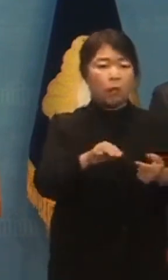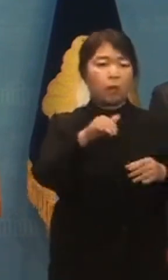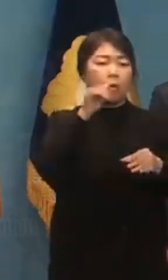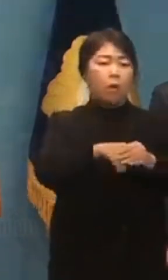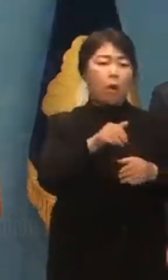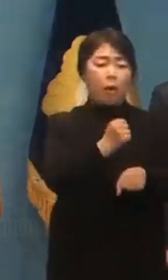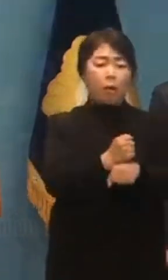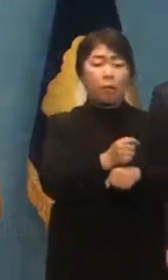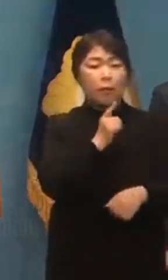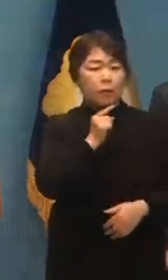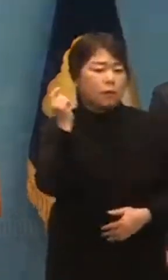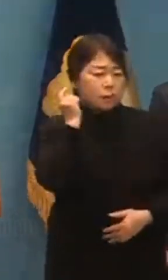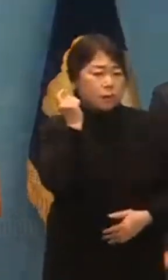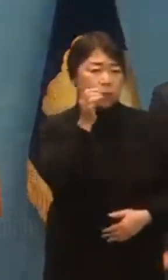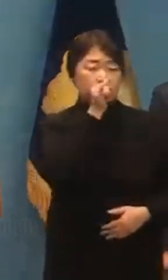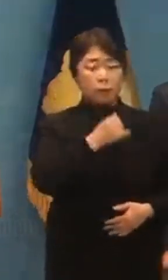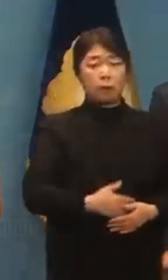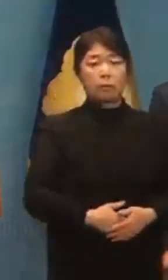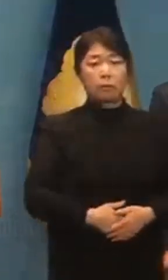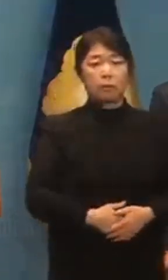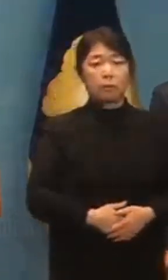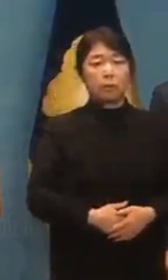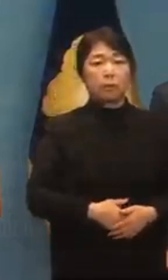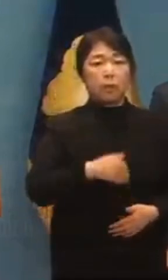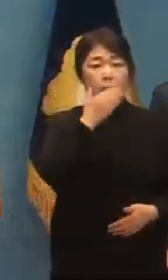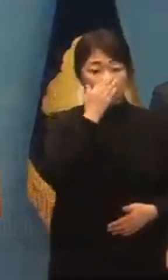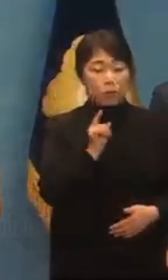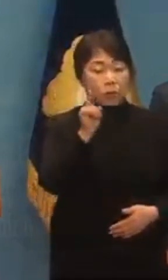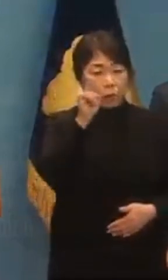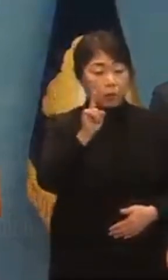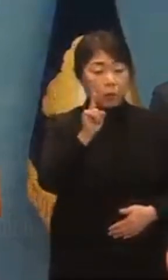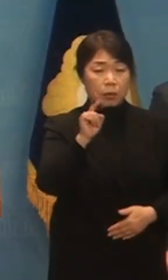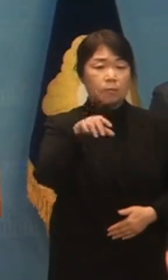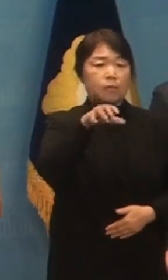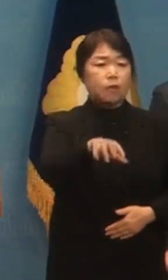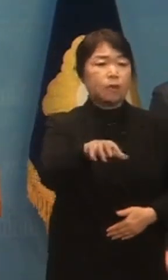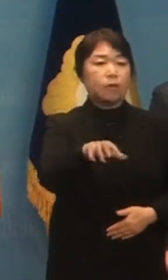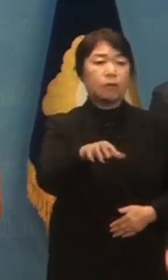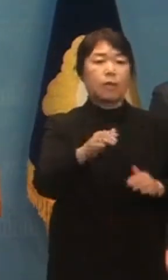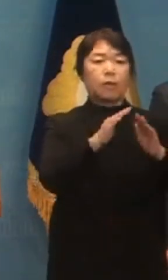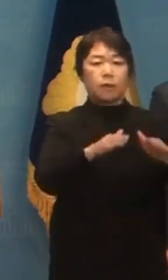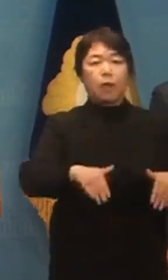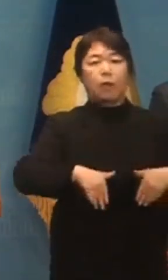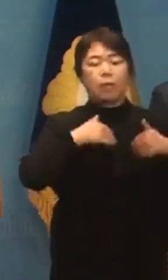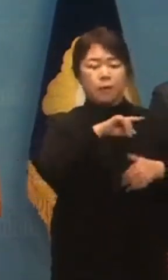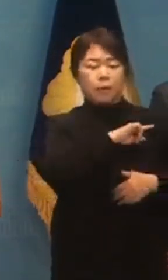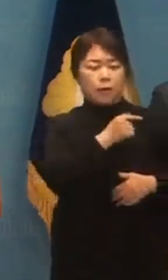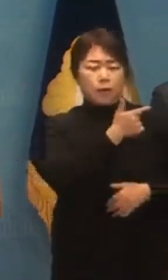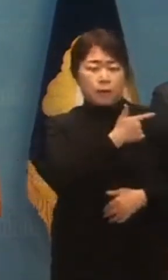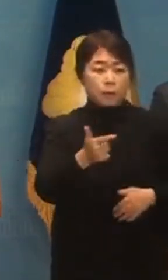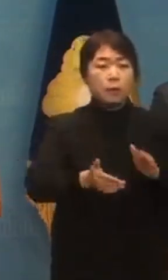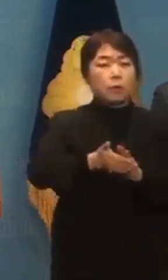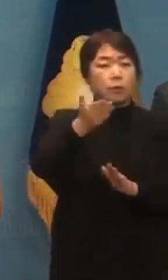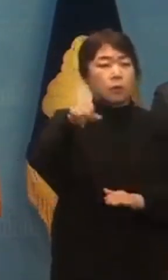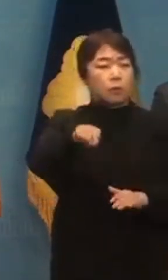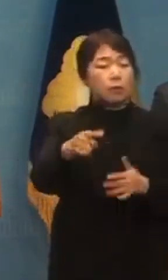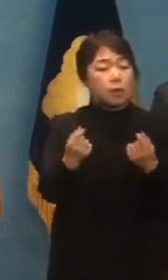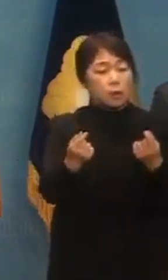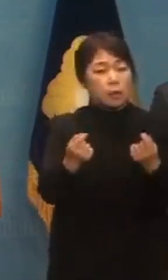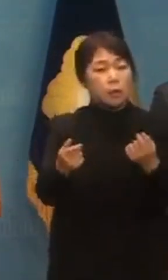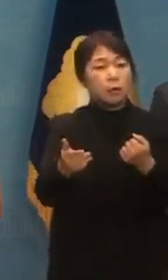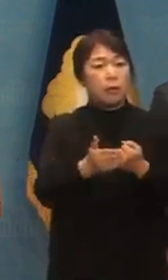있습니다. 순천은 전남 제1의 도시입니다. 반드시 그 위상에 맞게 선거구가 2개로 분구되어야